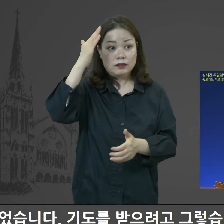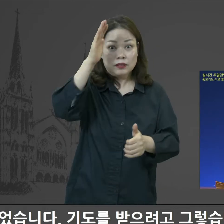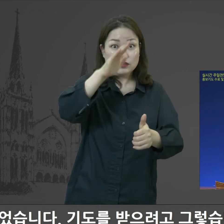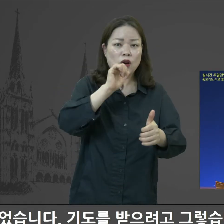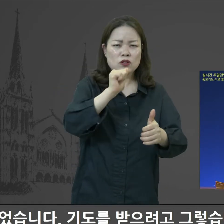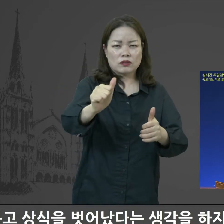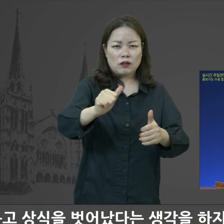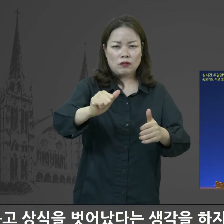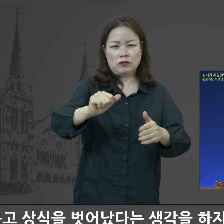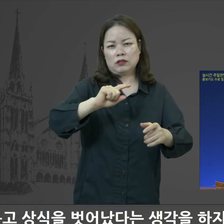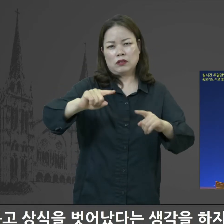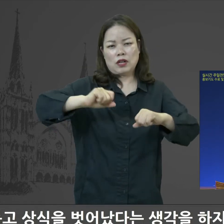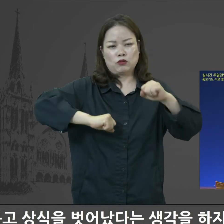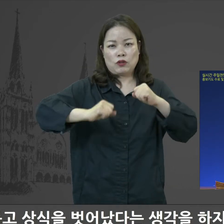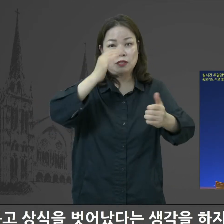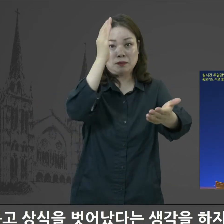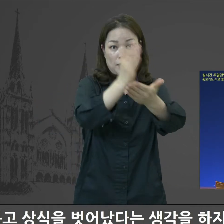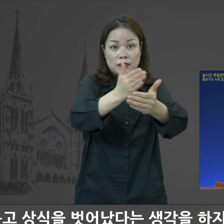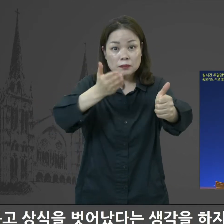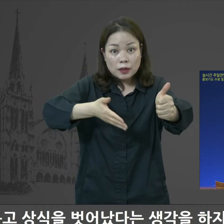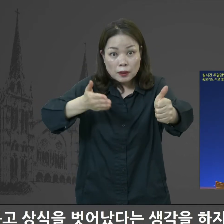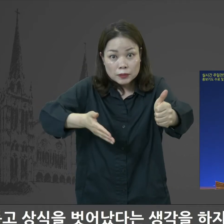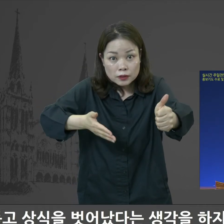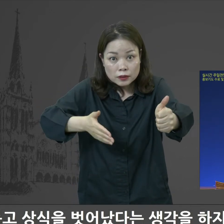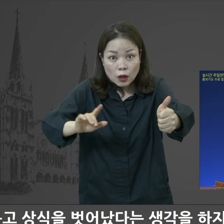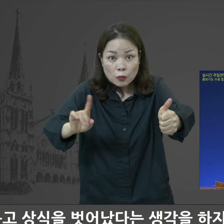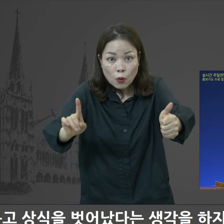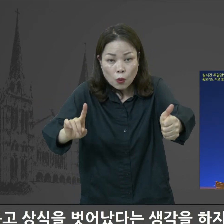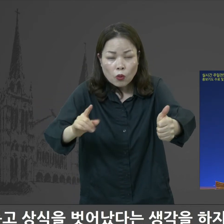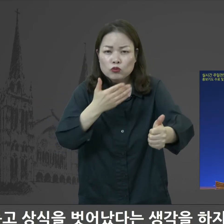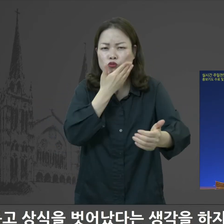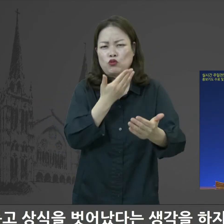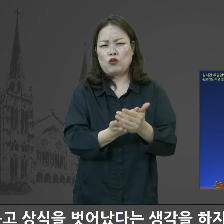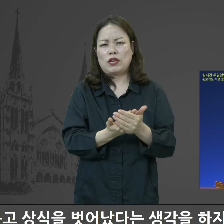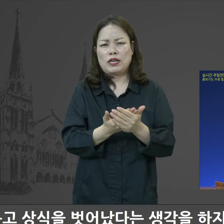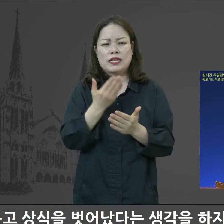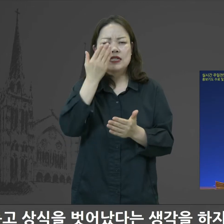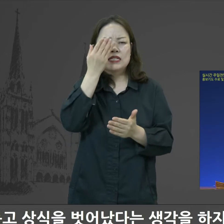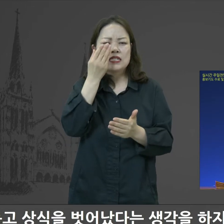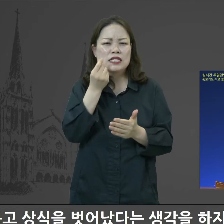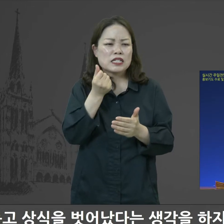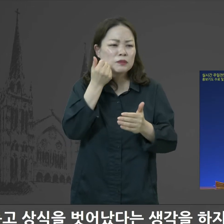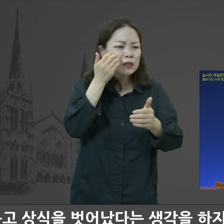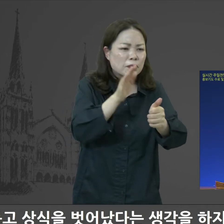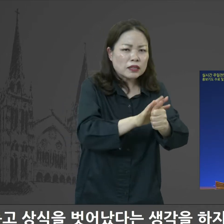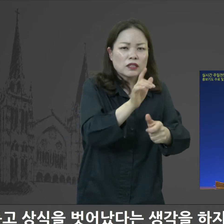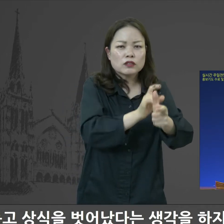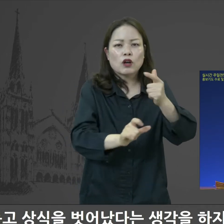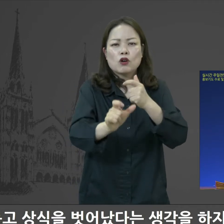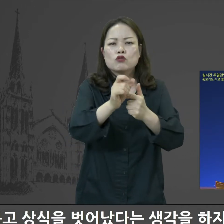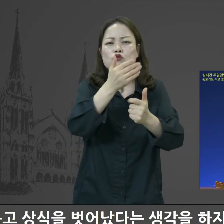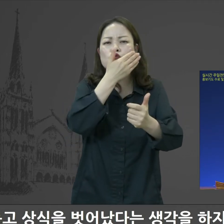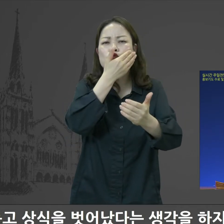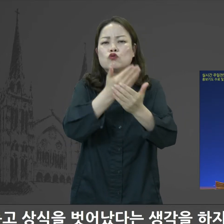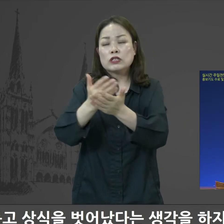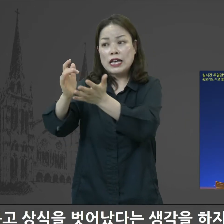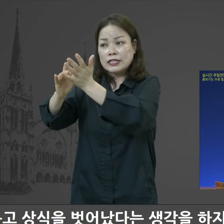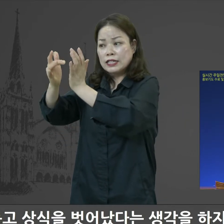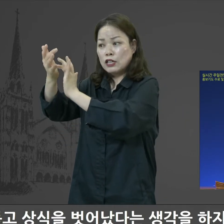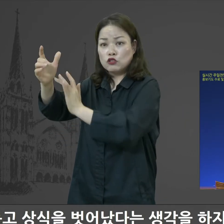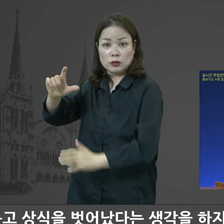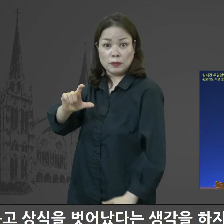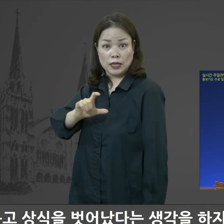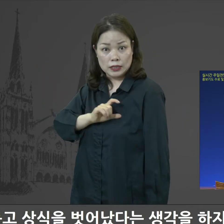절대로 조심하셔야 됩니다. 그러면 중요한 것은 무엇일까요? 기름을 바르는 것보다 훨씬 더 중요한 것은 예수의